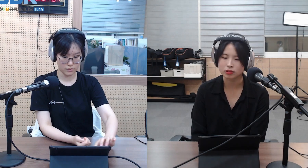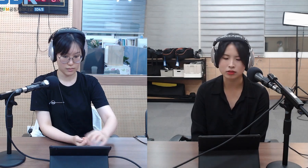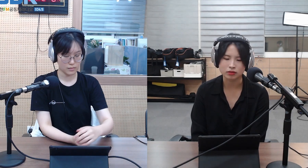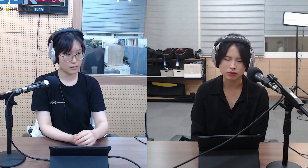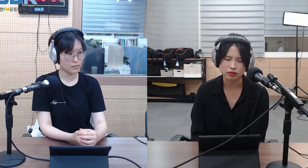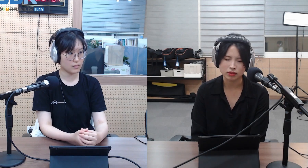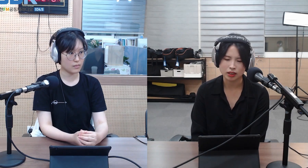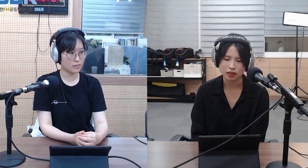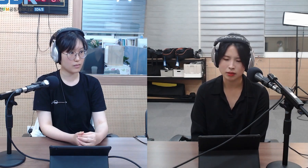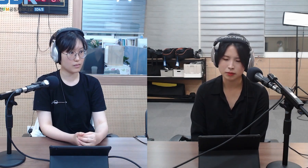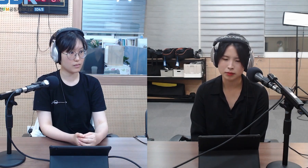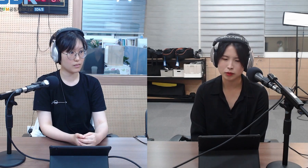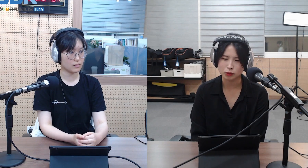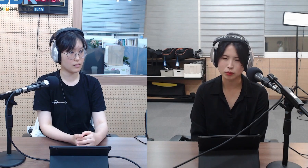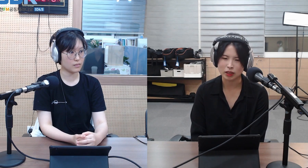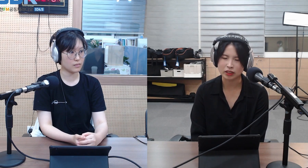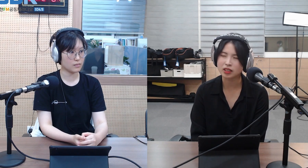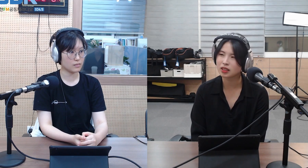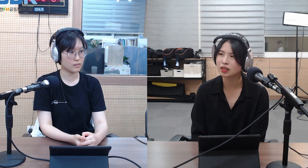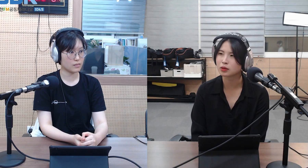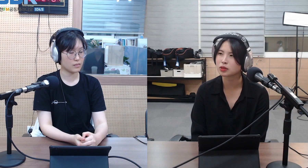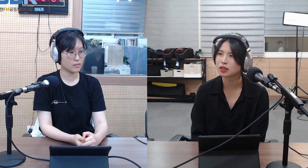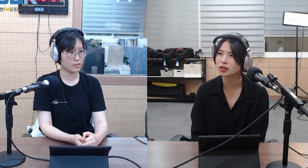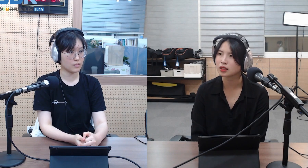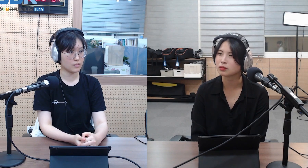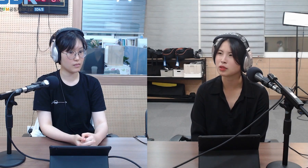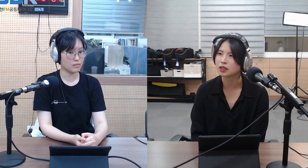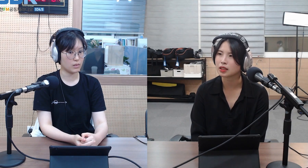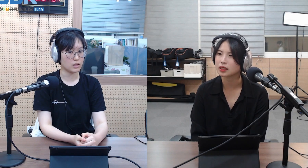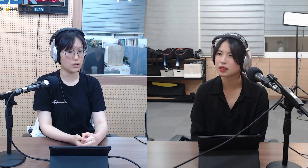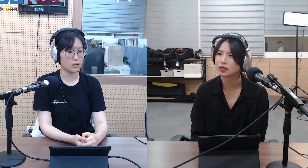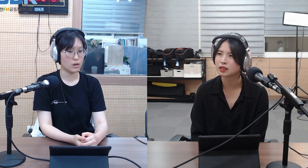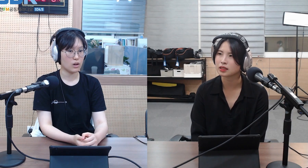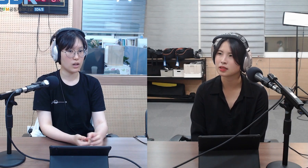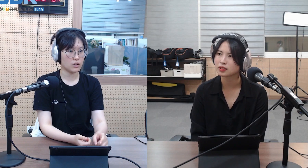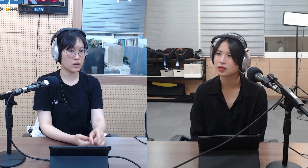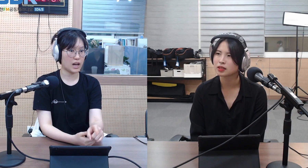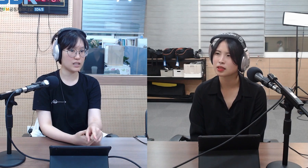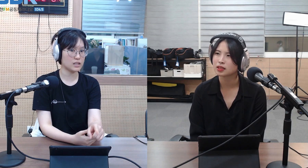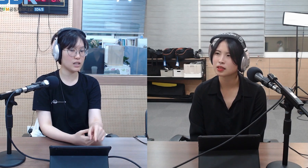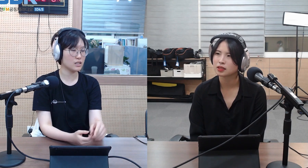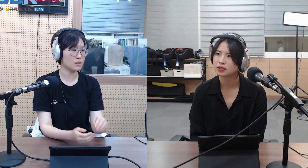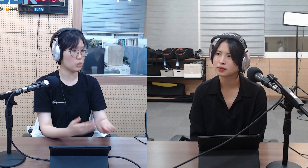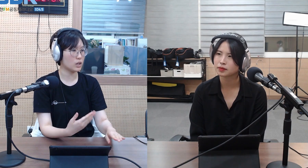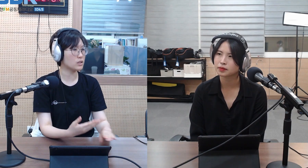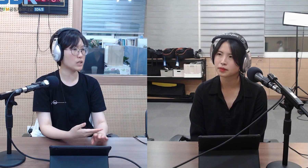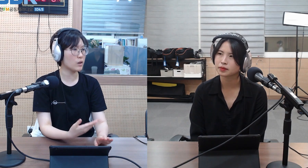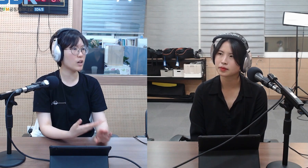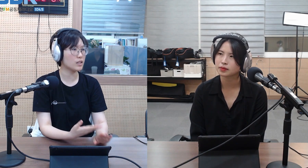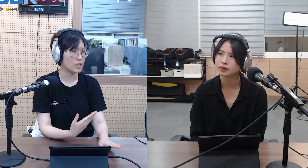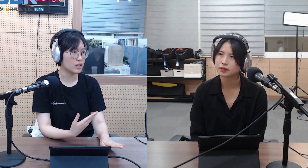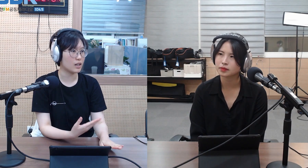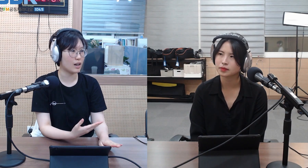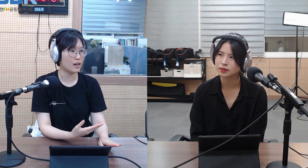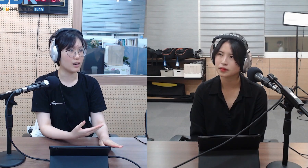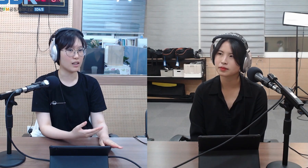그런 좀 안 됐다라고 생각이 듭니다. 맞아요. 이렇게 같이 살지 못하는 사회가 되니까